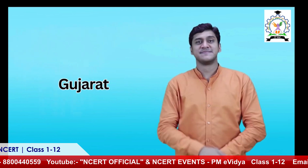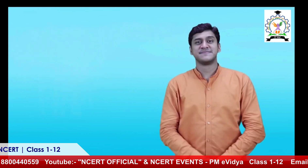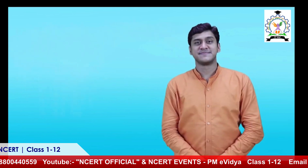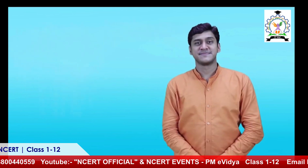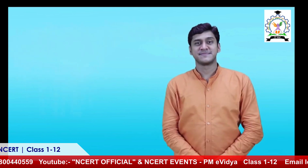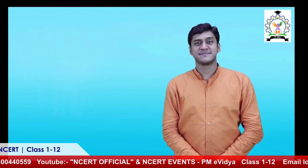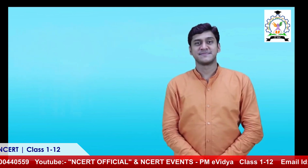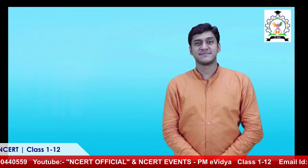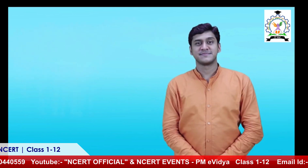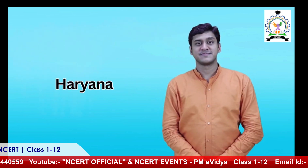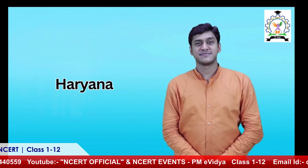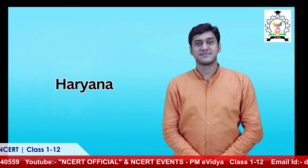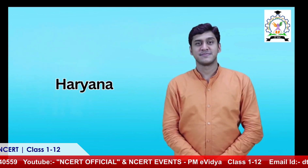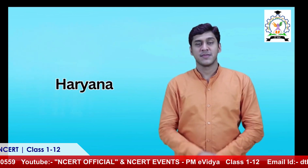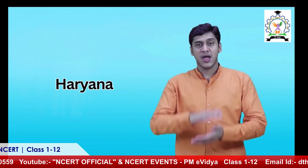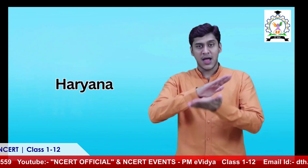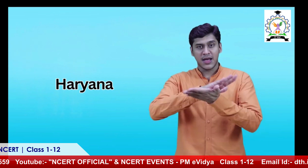गुजरात,